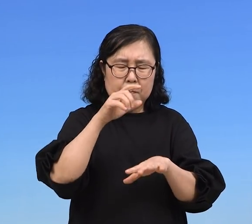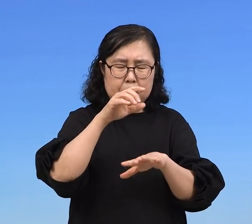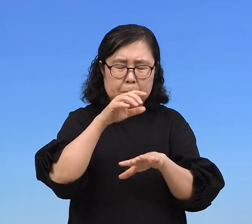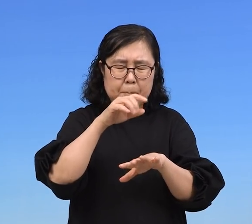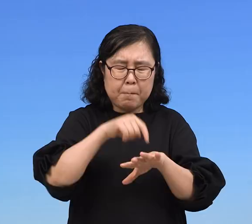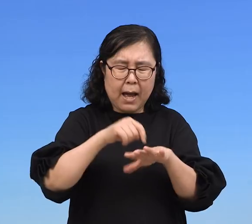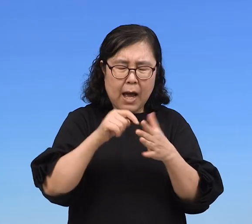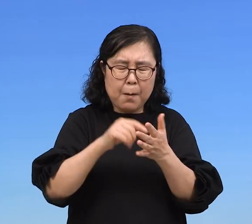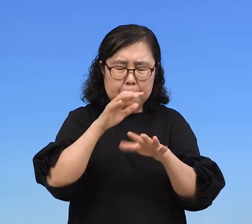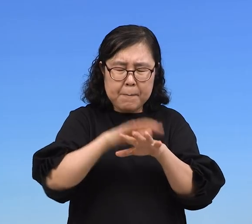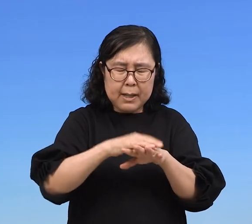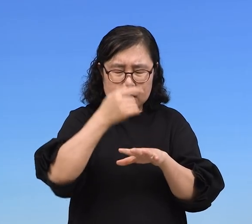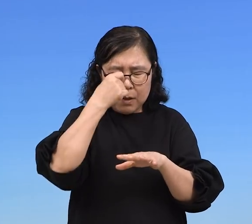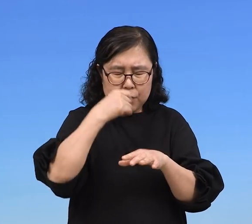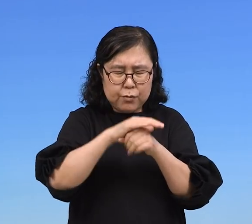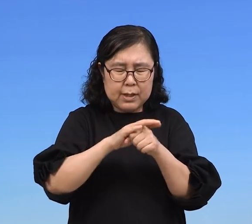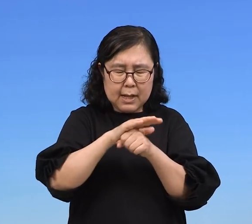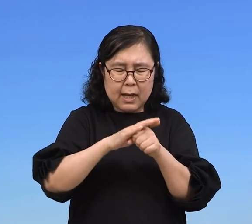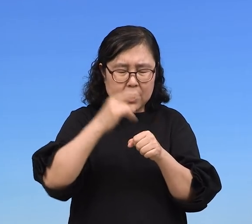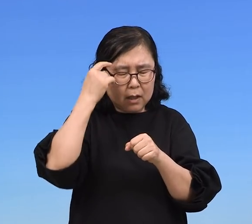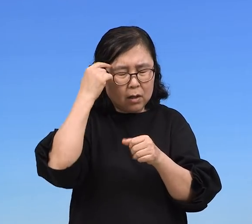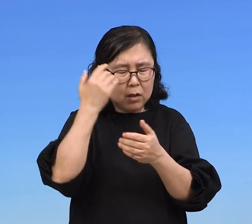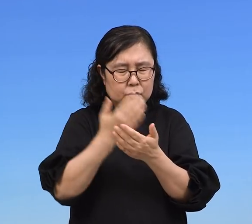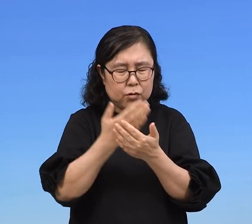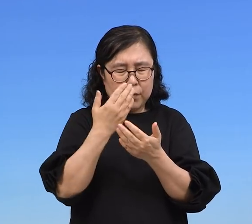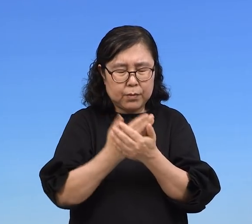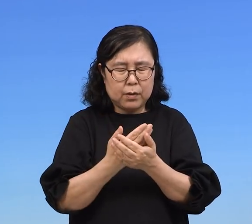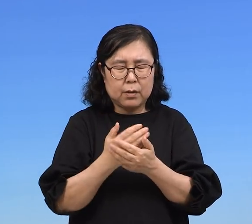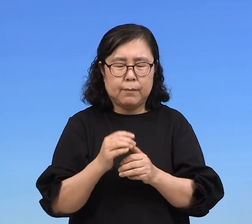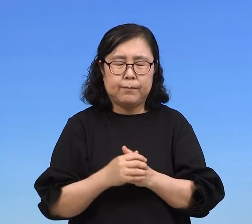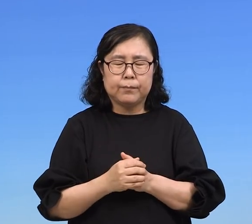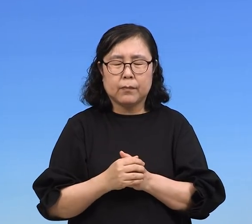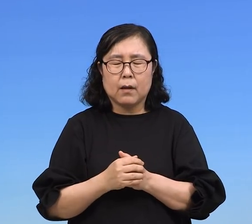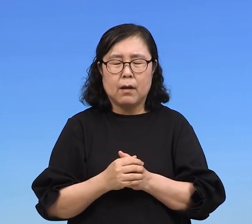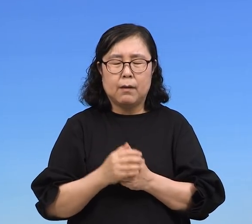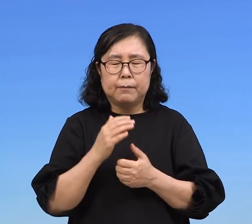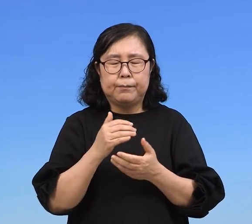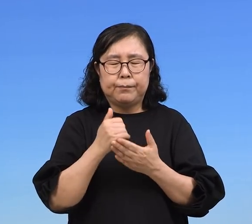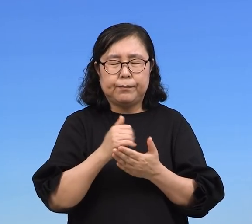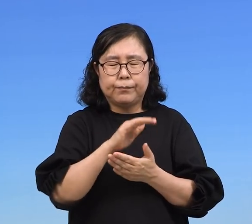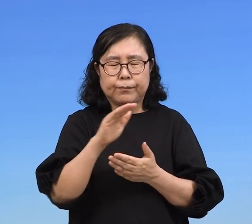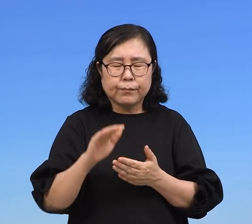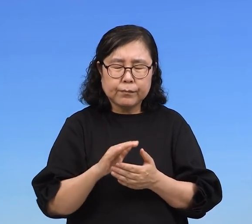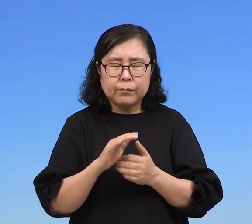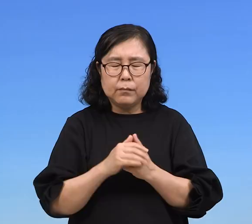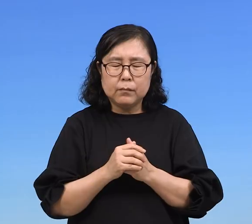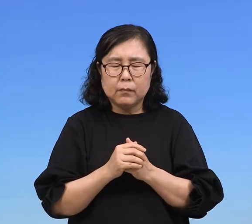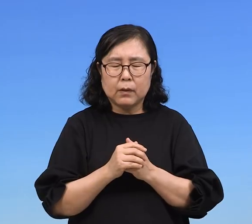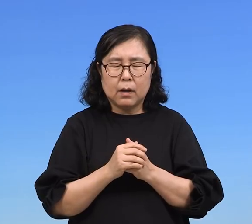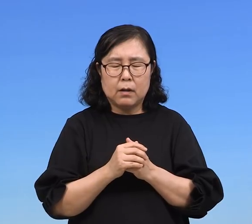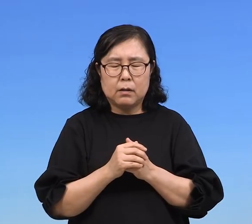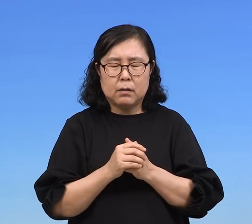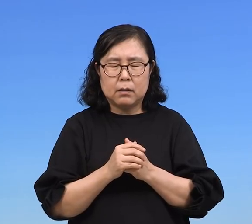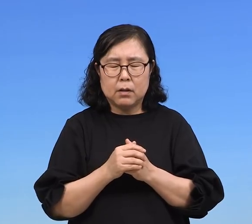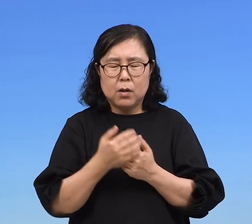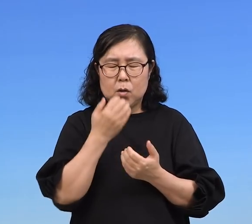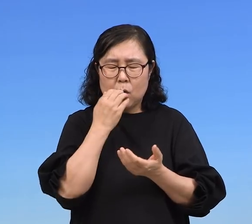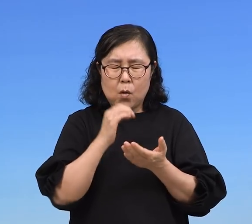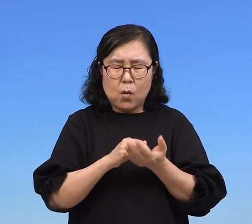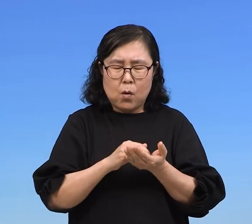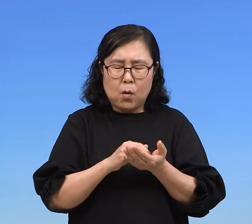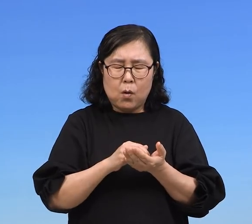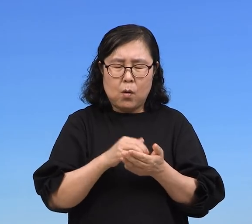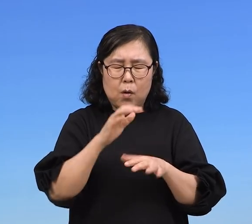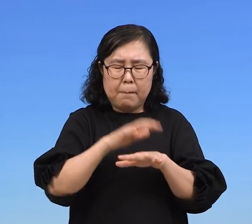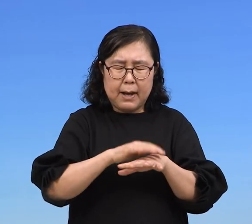우리의 마음만처럼 불쌍히 올라서서 더욱더 내 자신을 더욱더 하나님, 우리 내면의 돌밭 위에 던져진